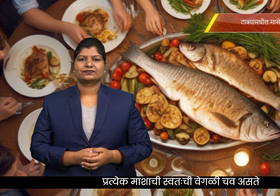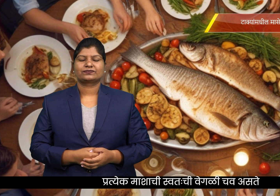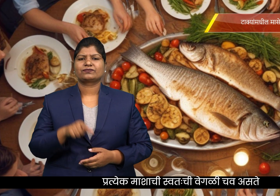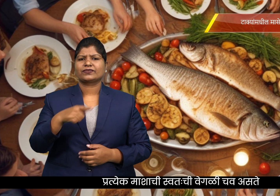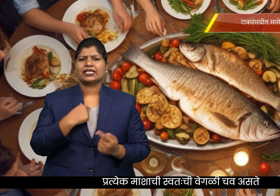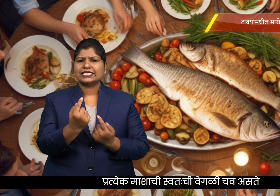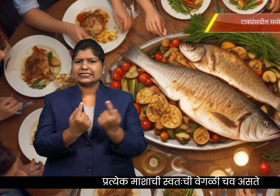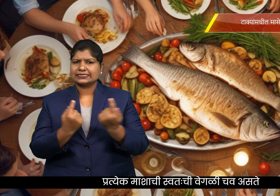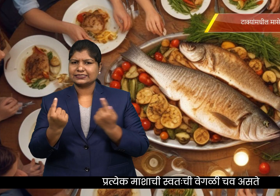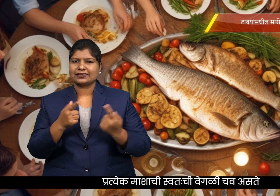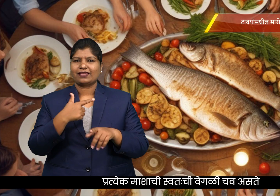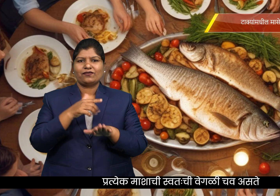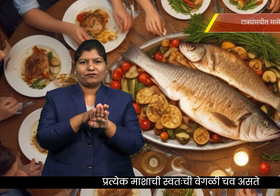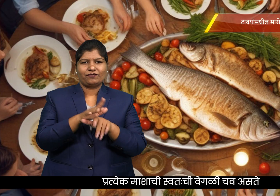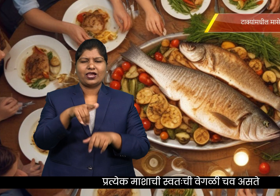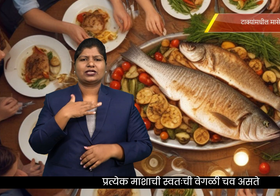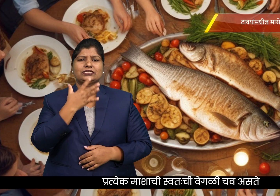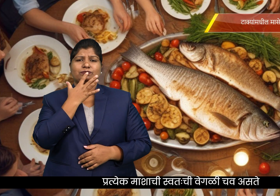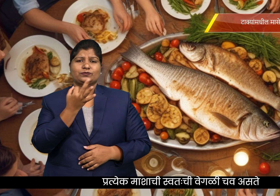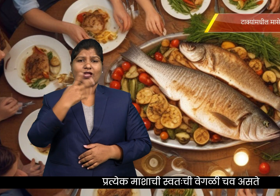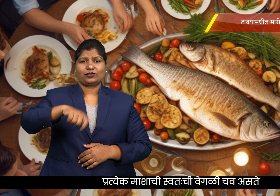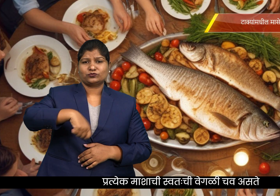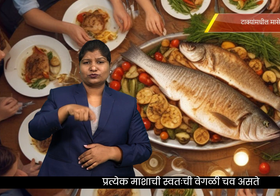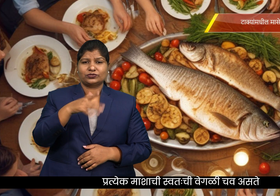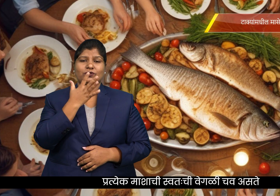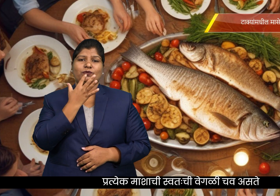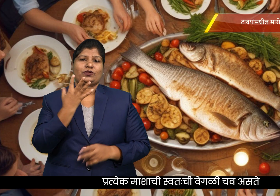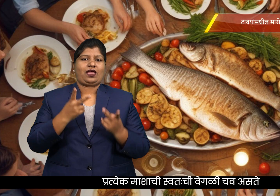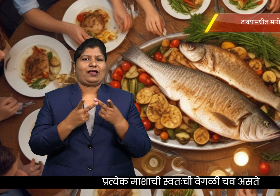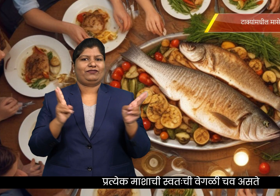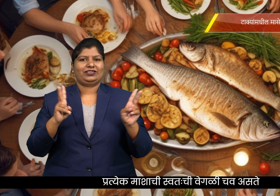प्रत्येक माशीची स्वतःचीच वेगळी चव असते.